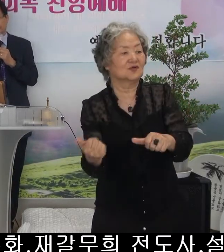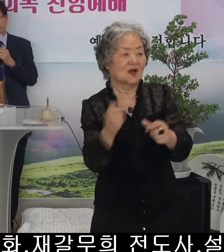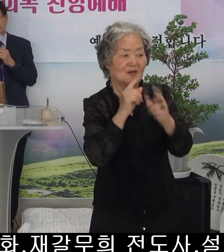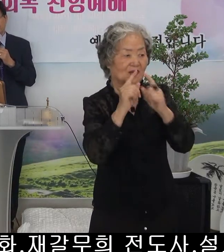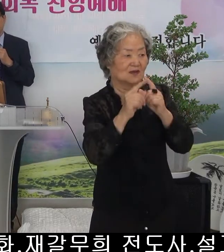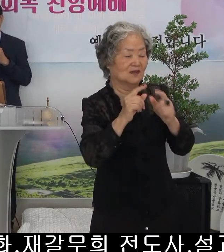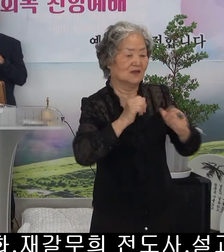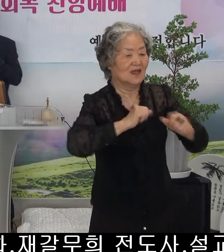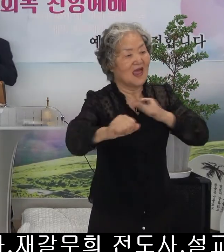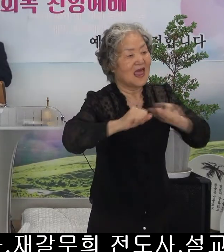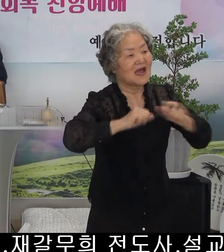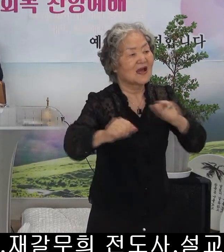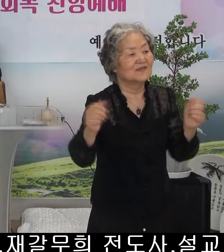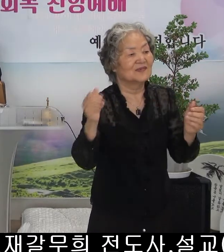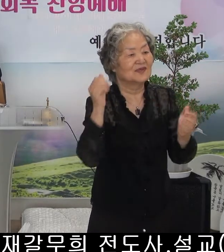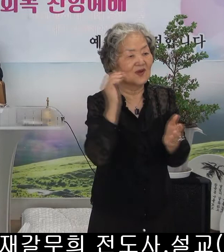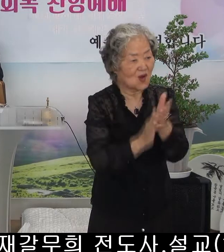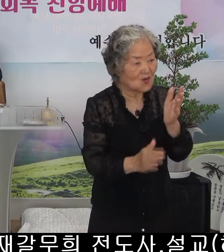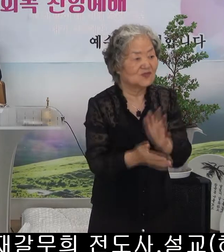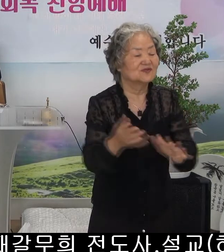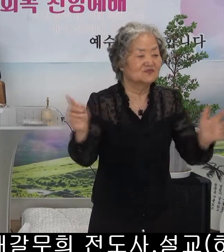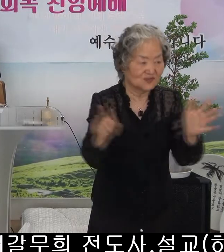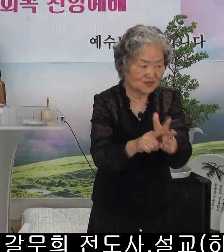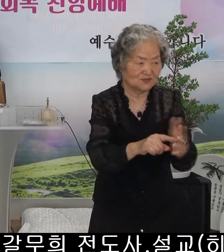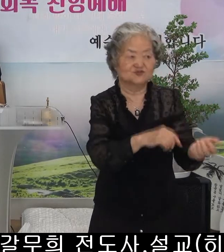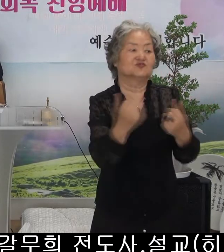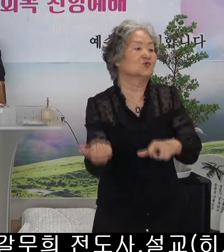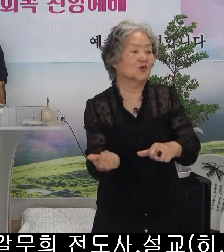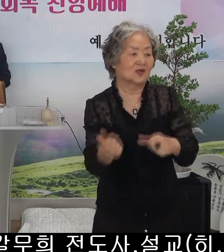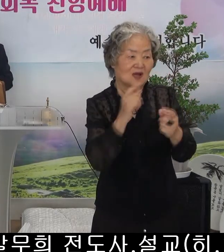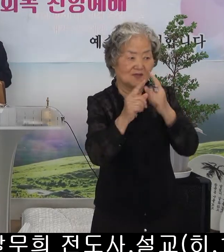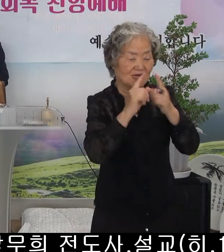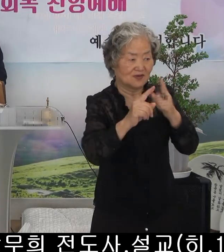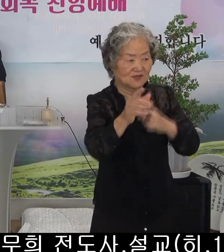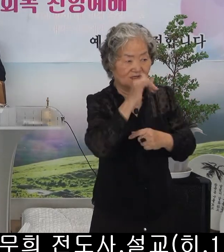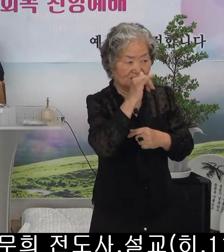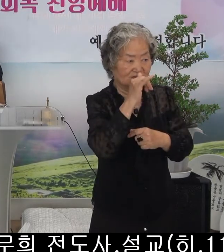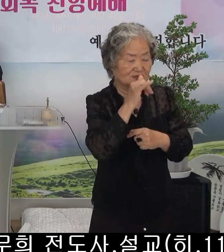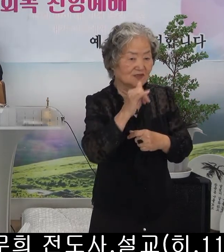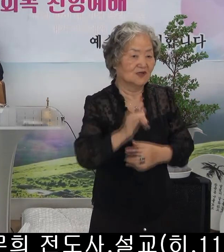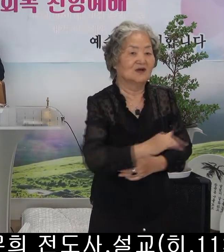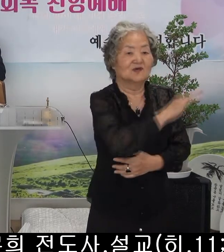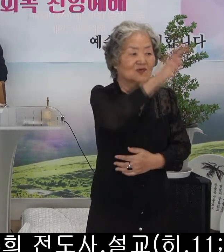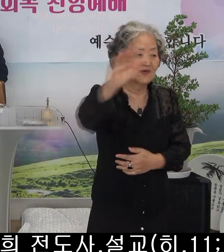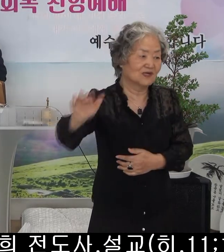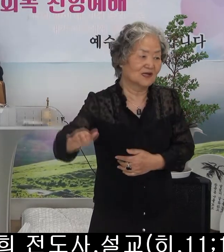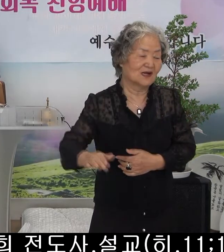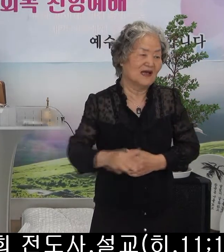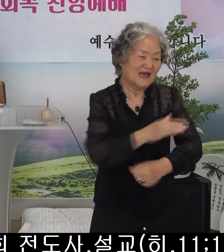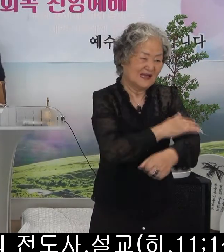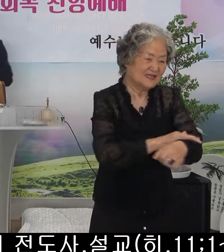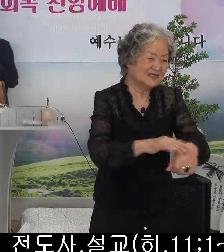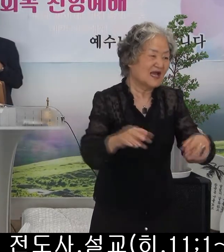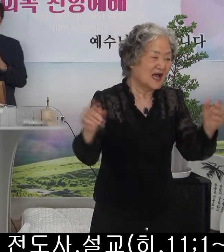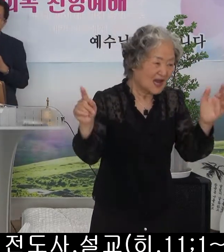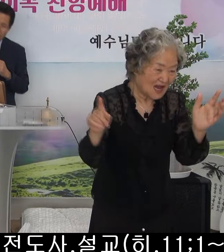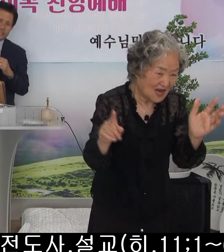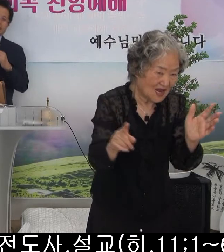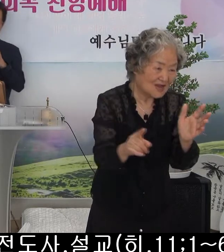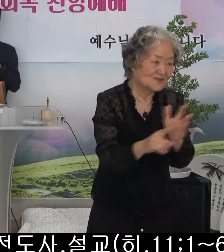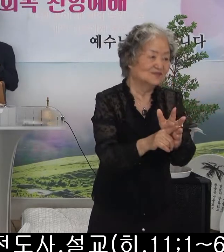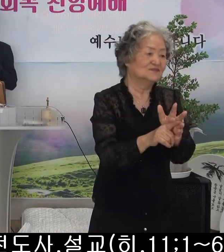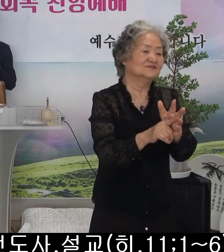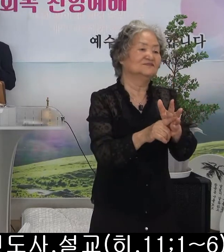말씀해 주셨어요. 그래서 우리가 아무리 예수를 믿고 지식적으로 믿는다라 하더라도 우리 삶 속에서 믿음의 표적이 드러나지 않으면